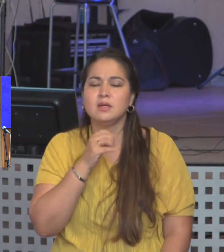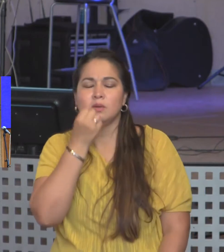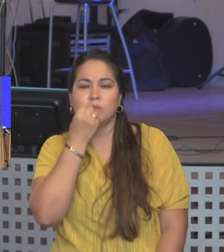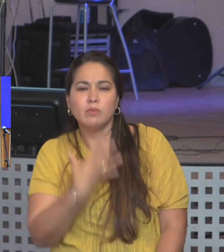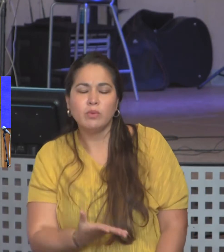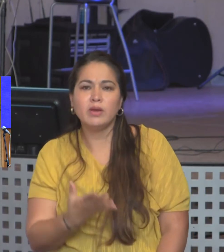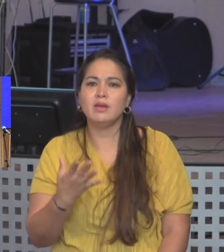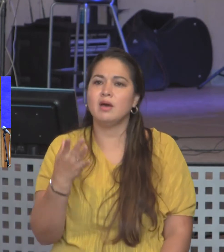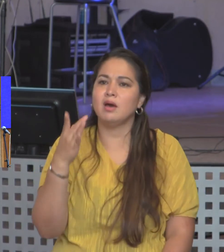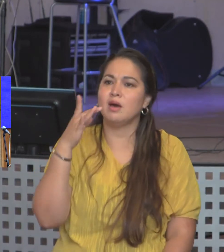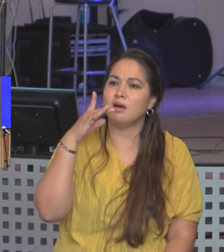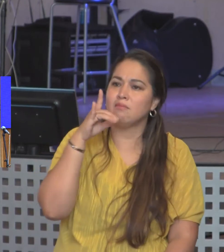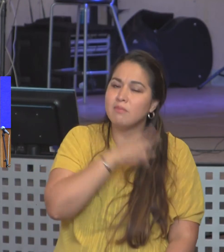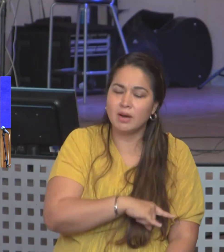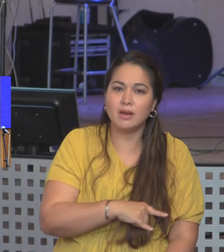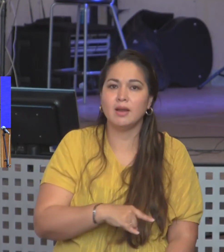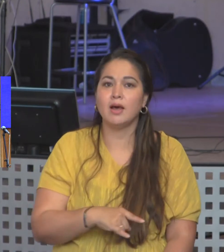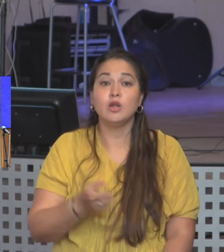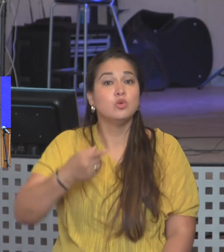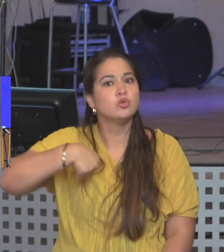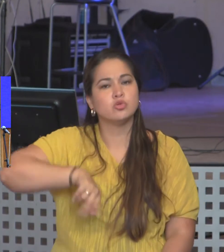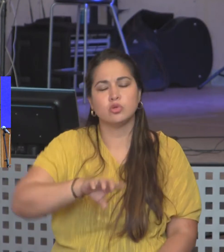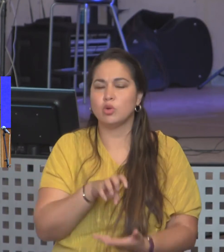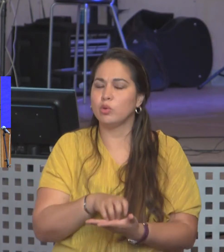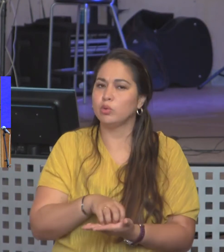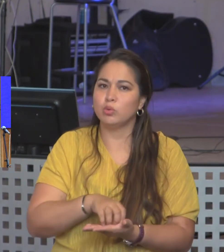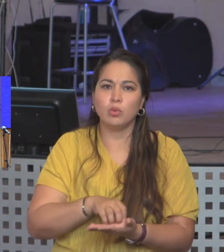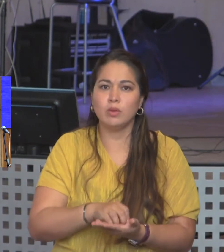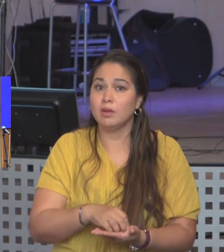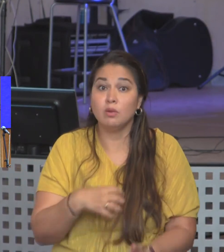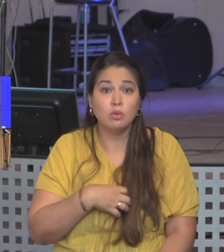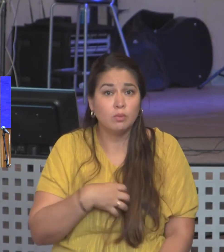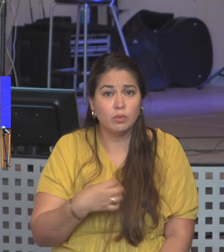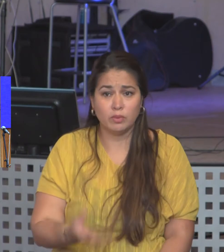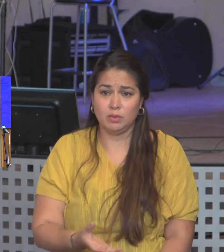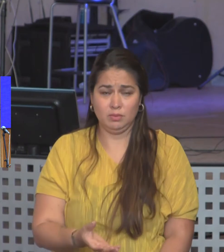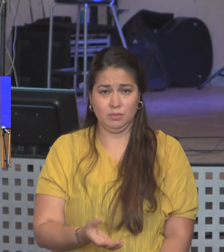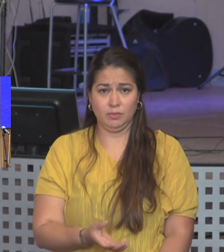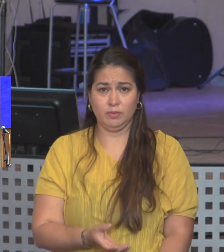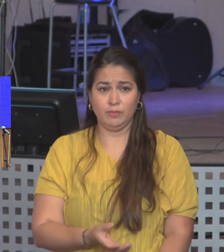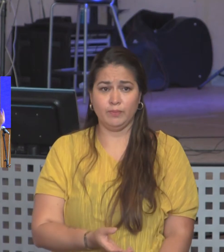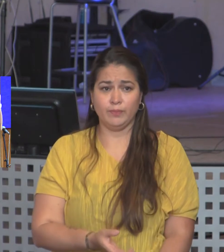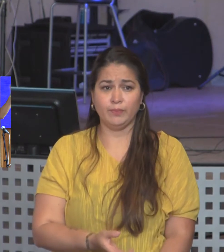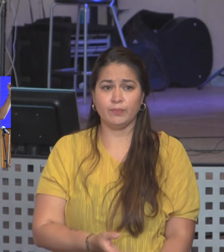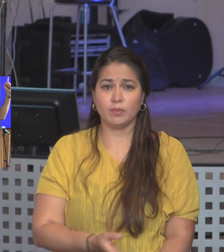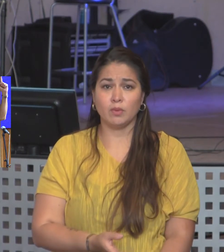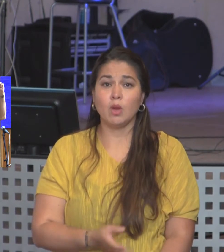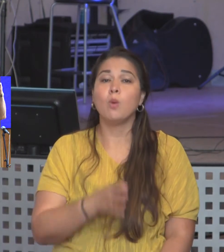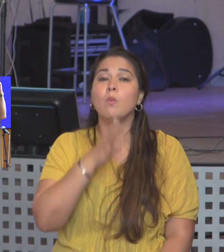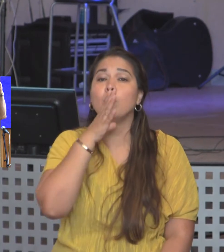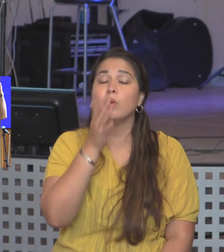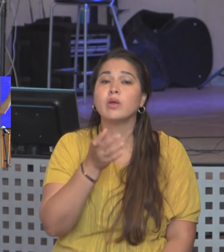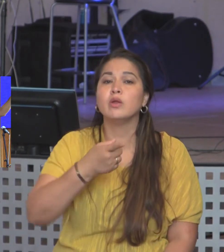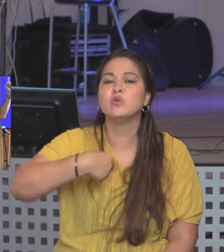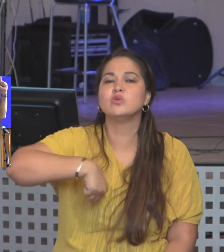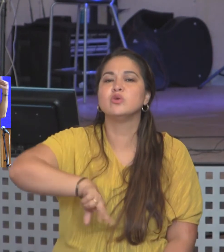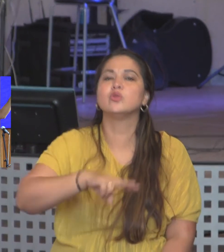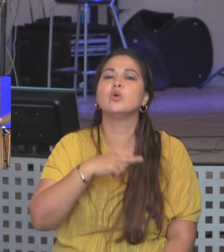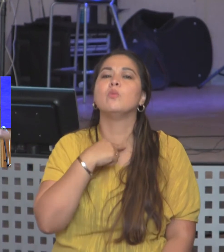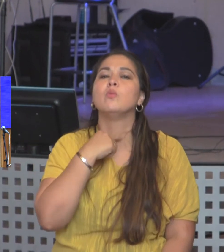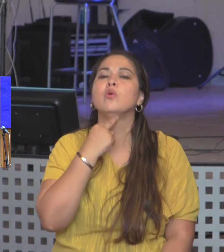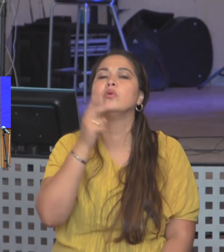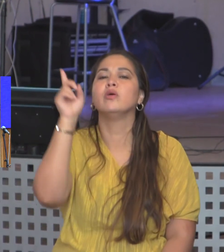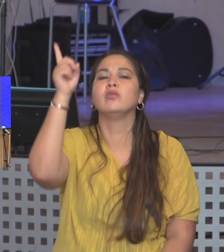ya para el agua, no podemos dudar ni un instante que oímos a